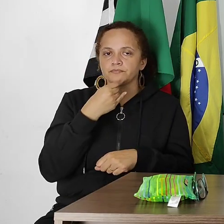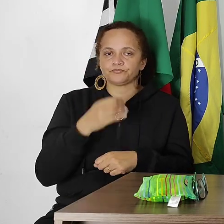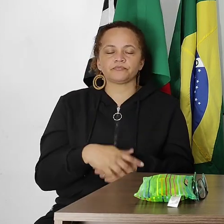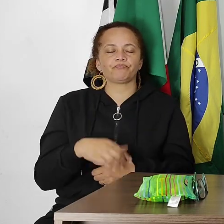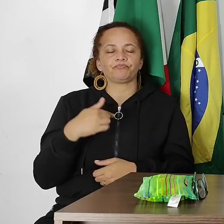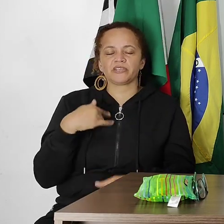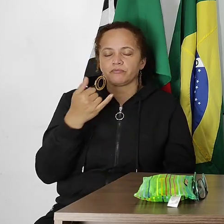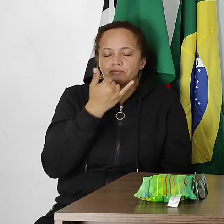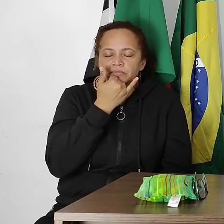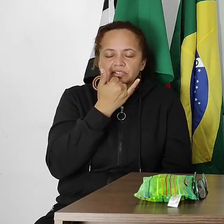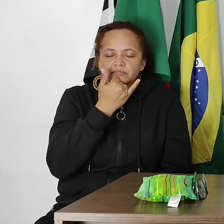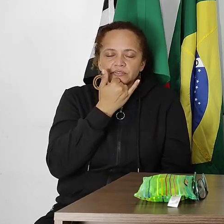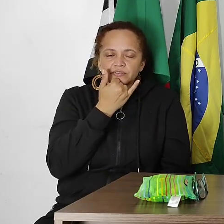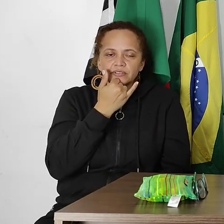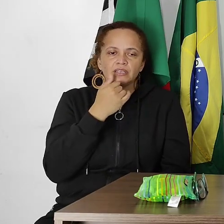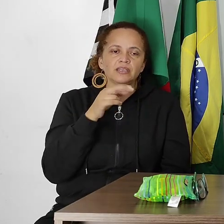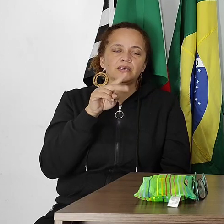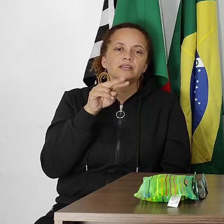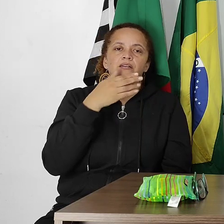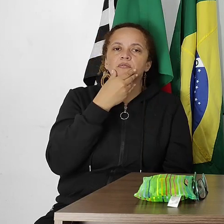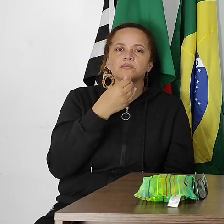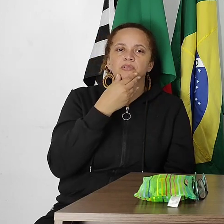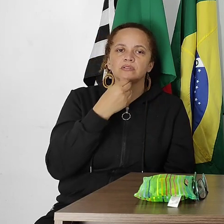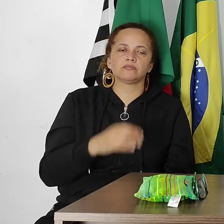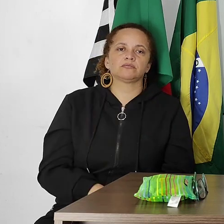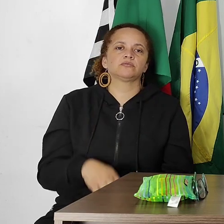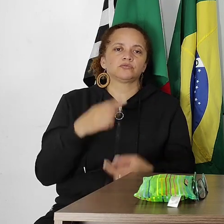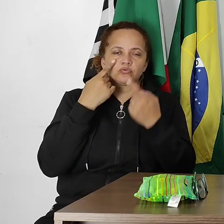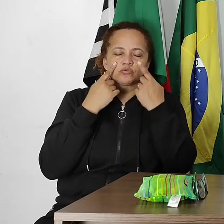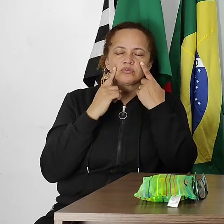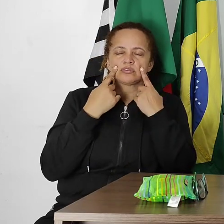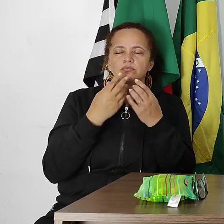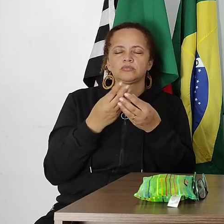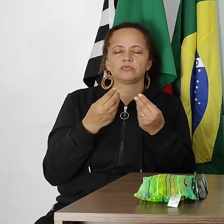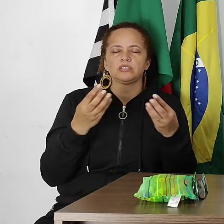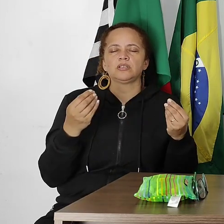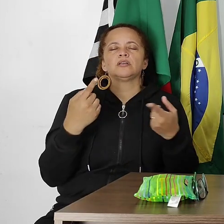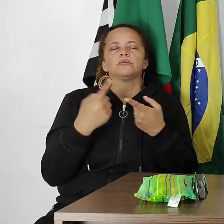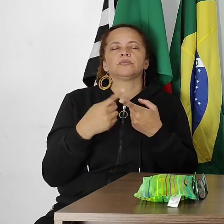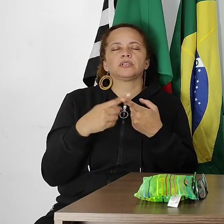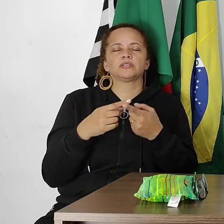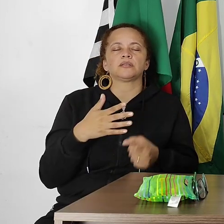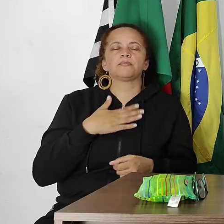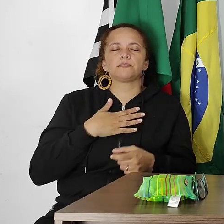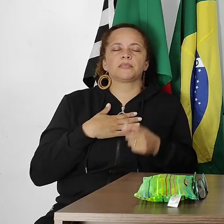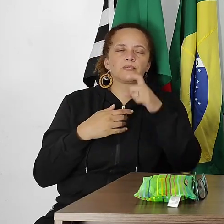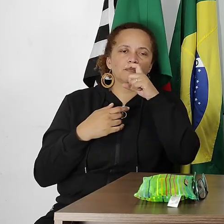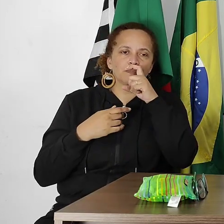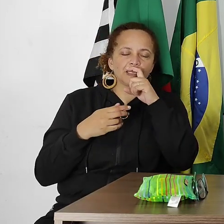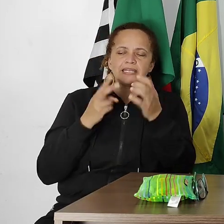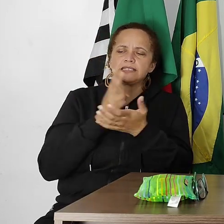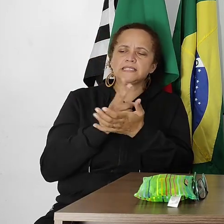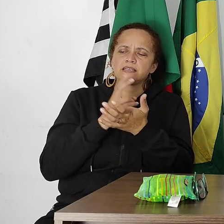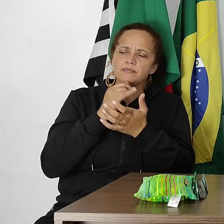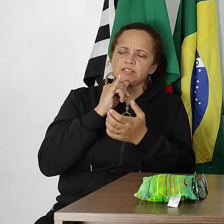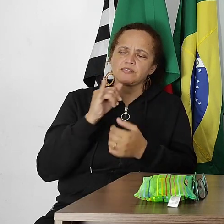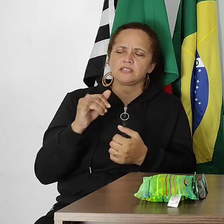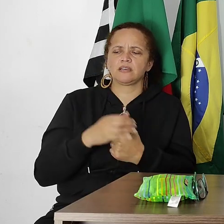né? Porque meu pai sempre falava para mim, Cida, perdoa o seu irmão,